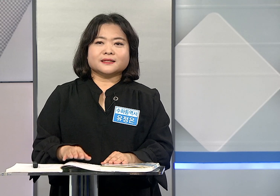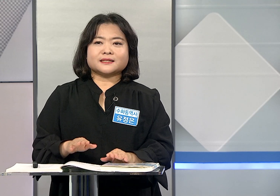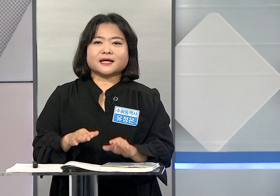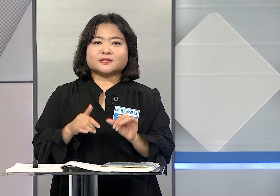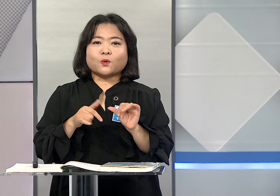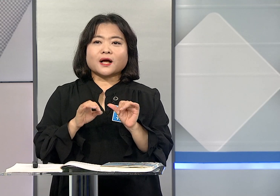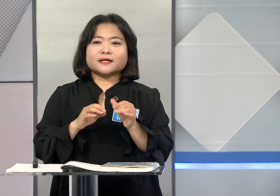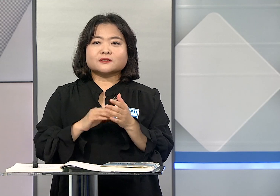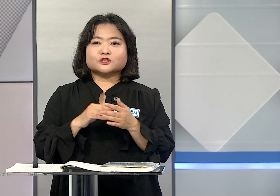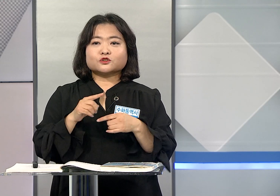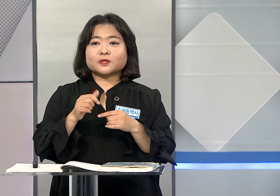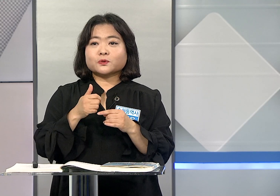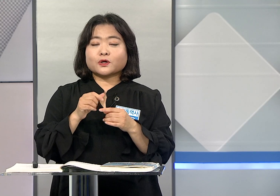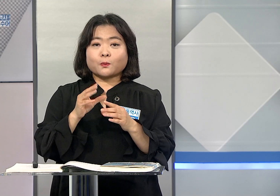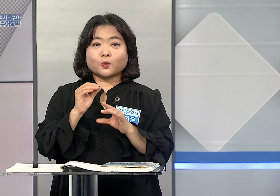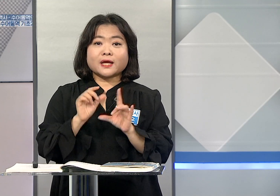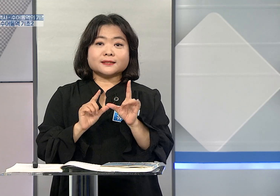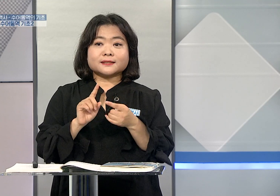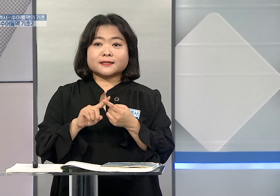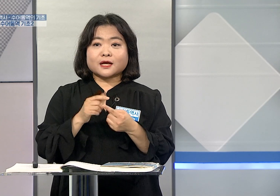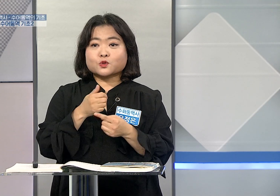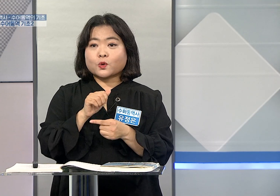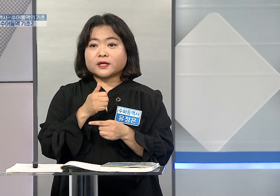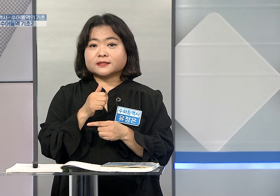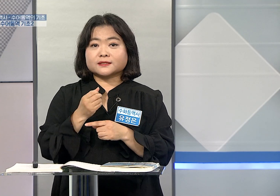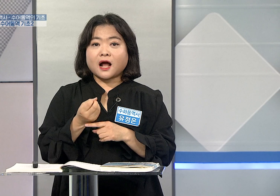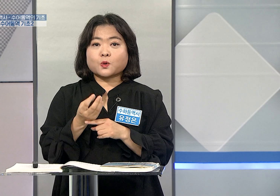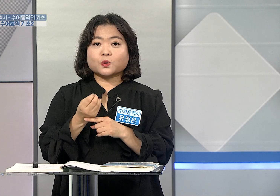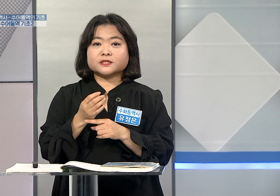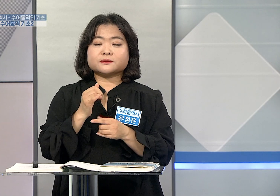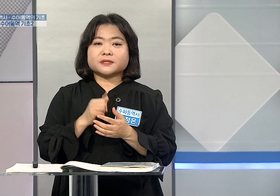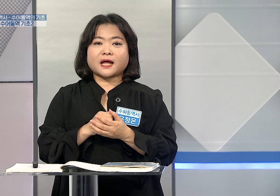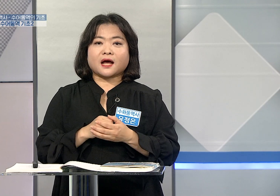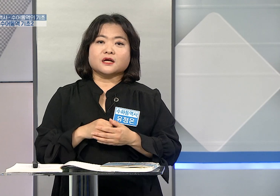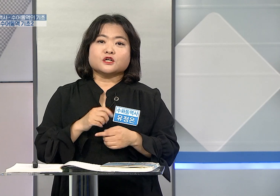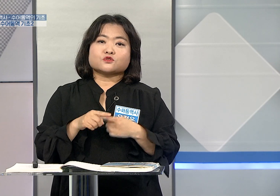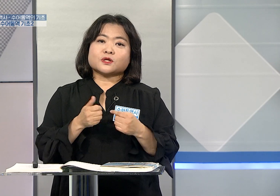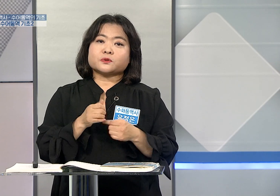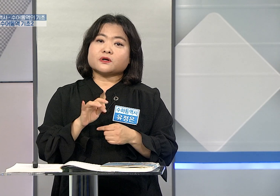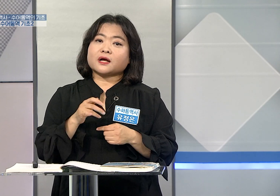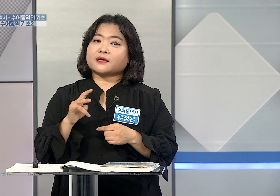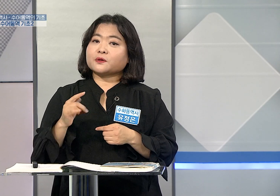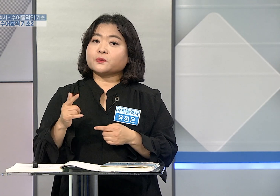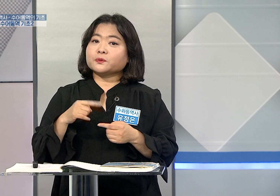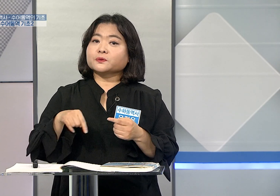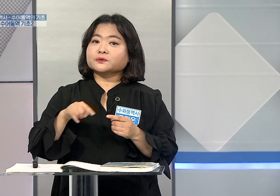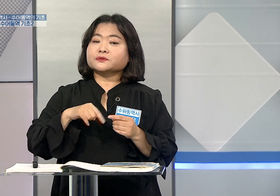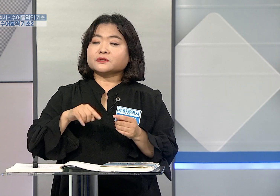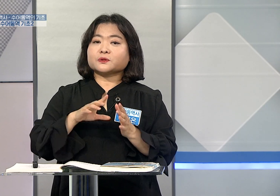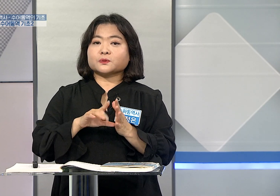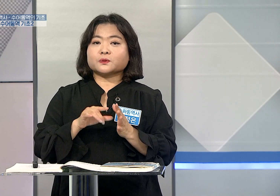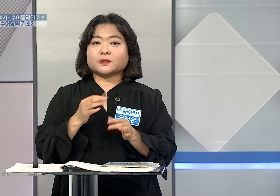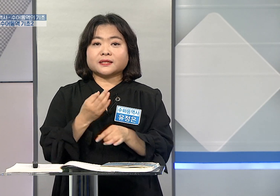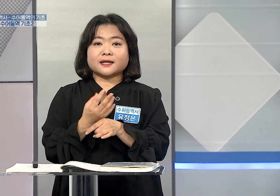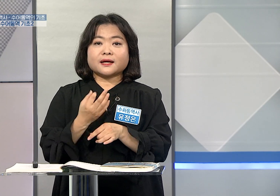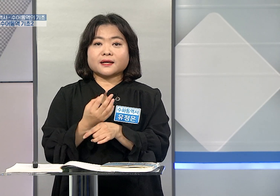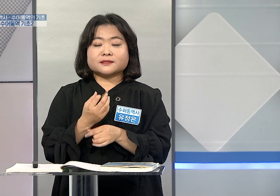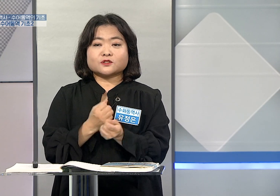자, 이제 5강에서는 수화통역의 모델들에 대한 소개들을 하고 있습니다. 수화통역학 개론 때도 간단하게 이제